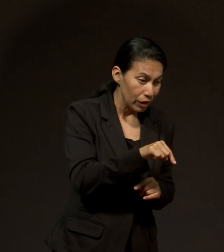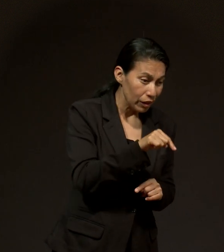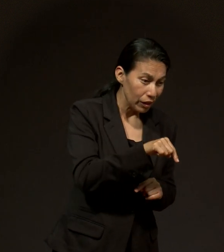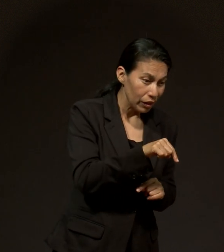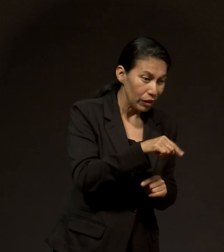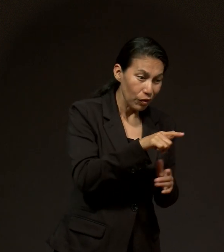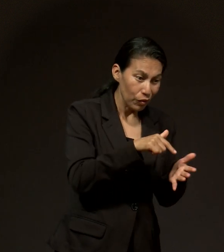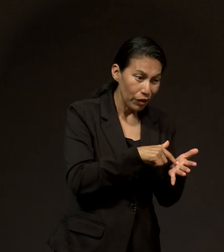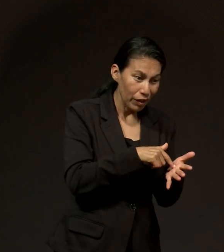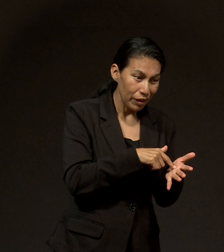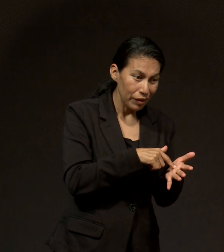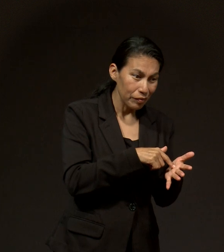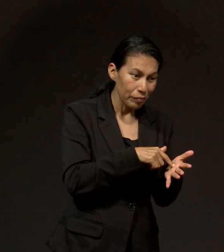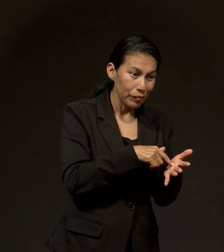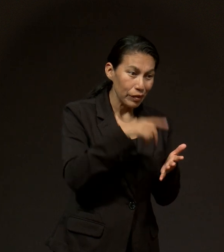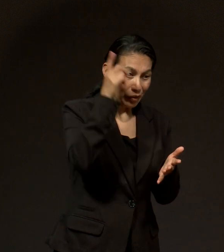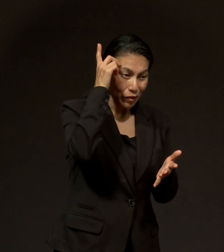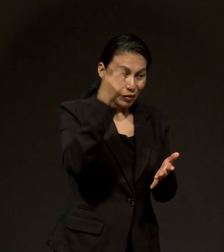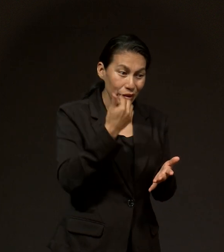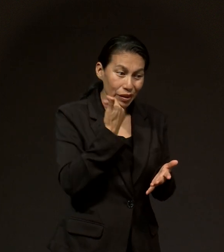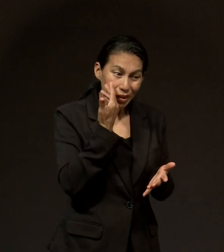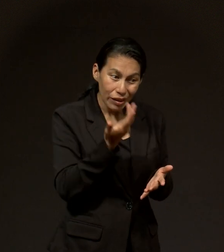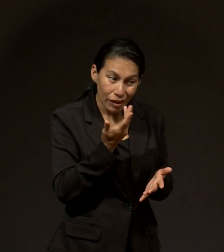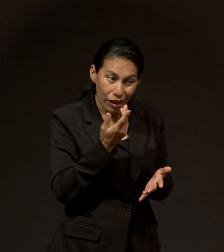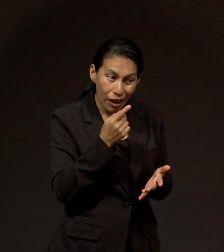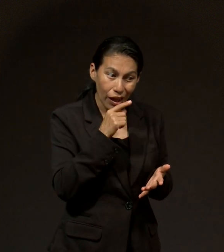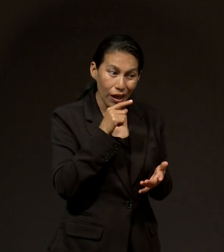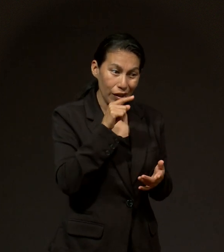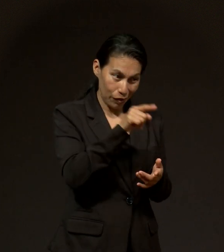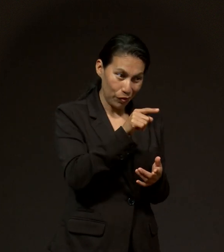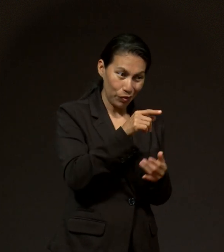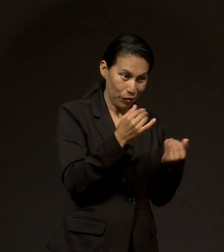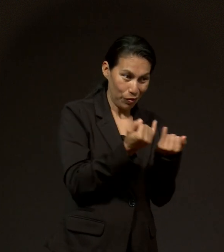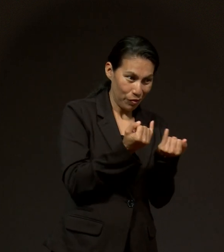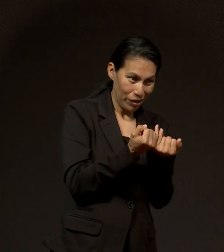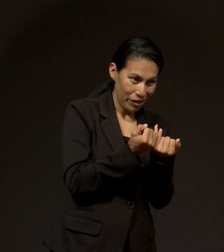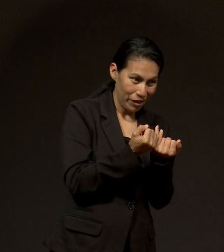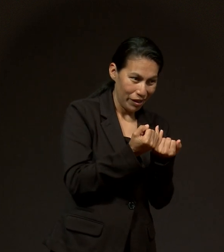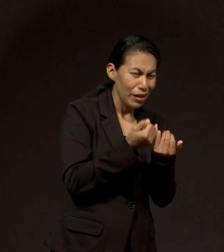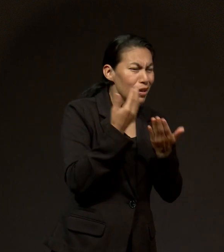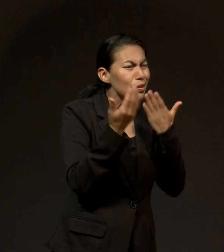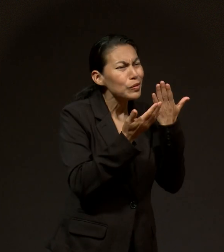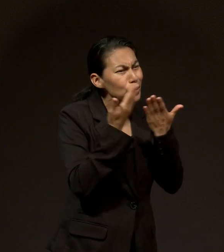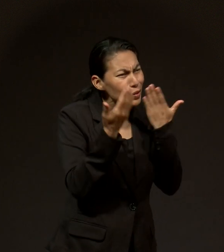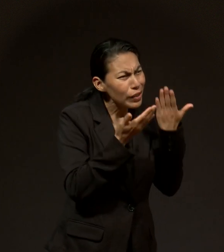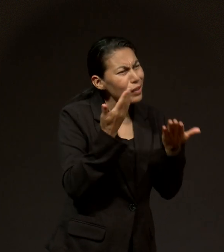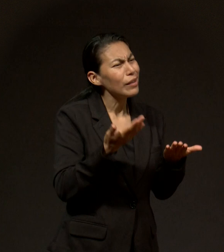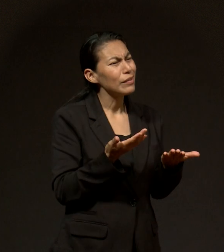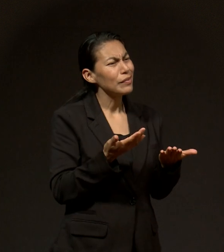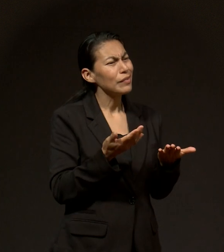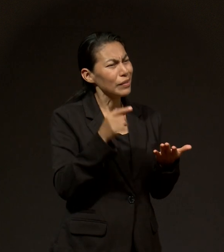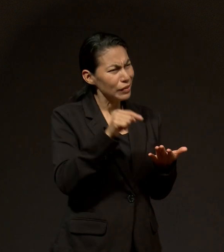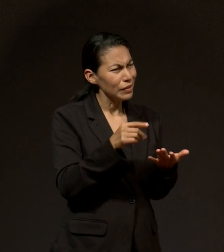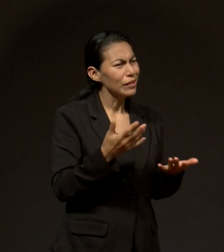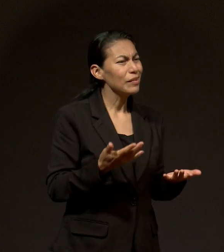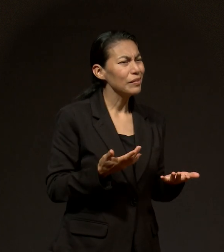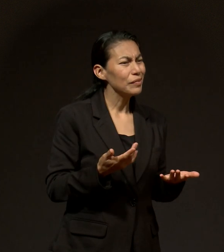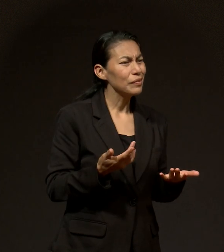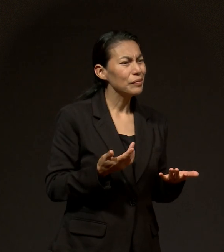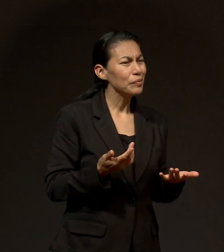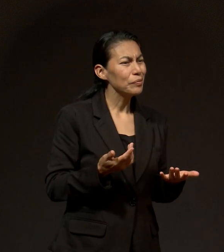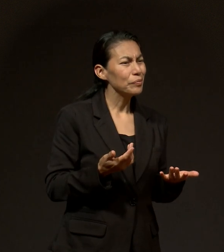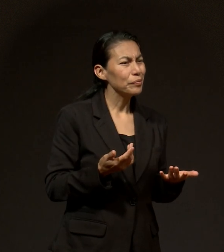Dios estaba aquí? Y que era el deseo de Dios, y el tuyo también, de que tú